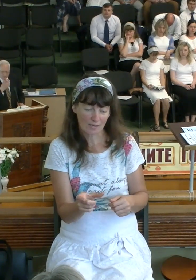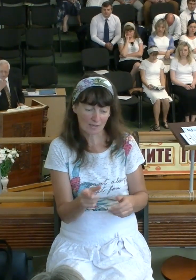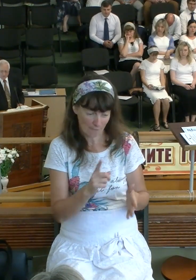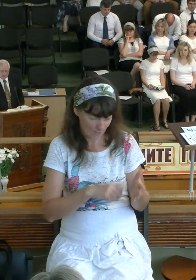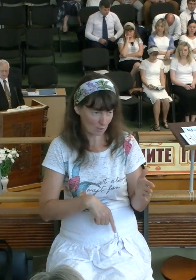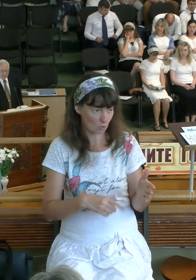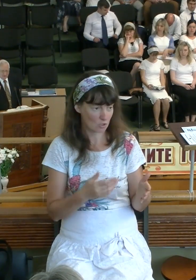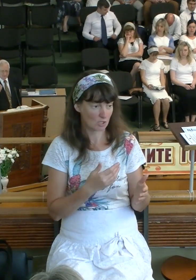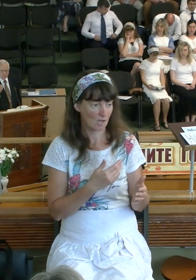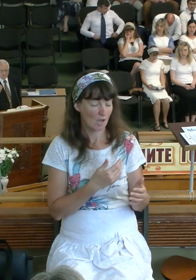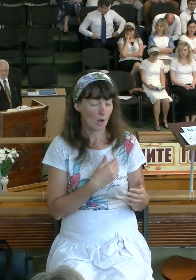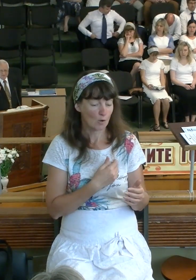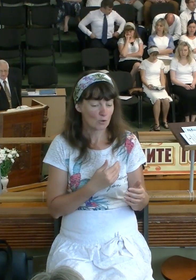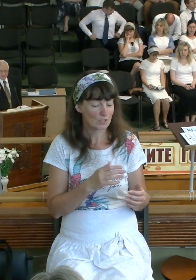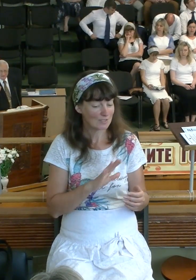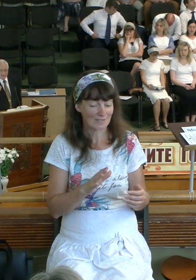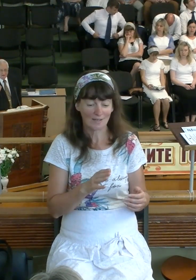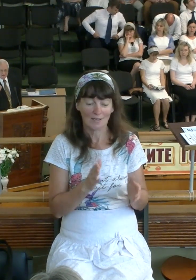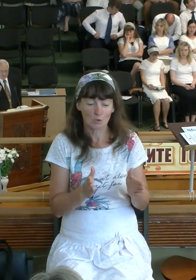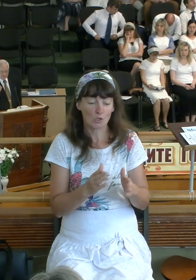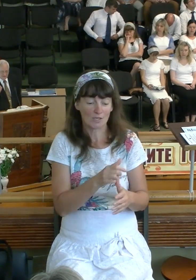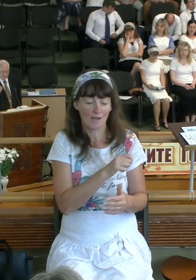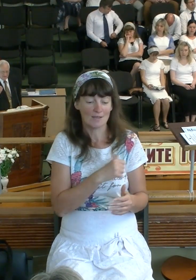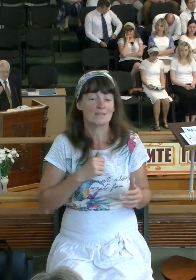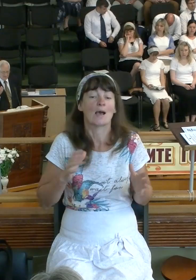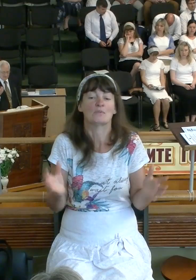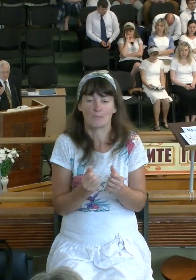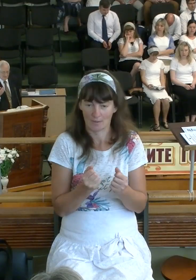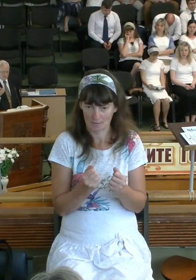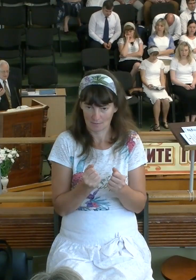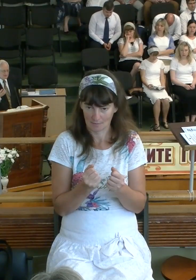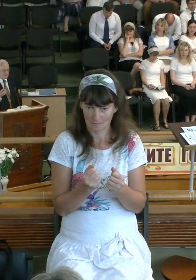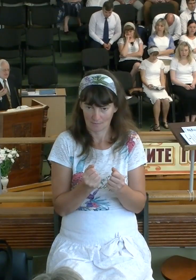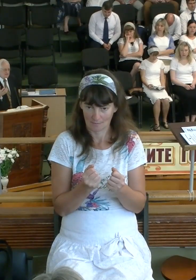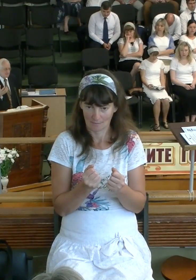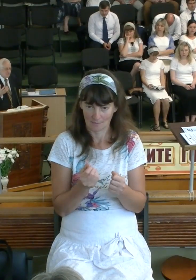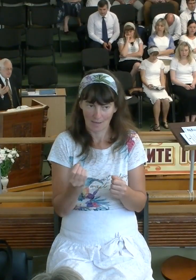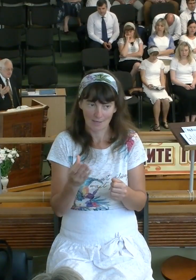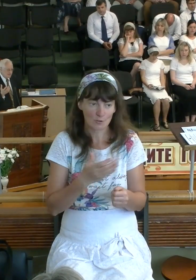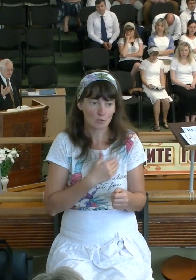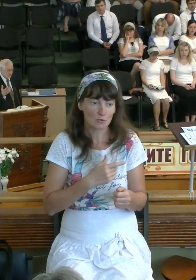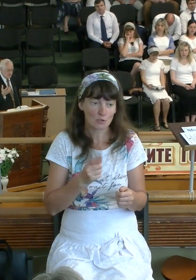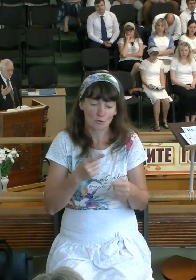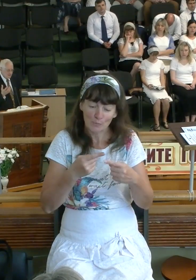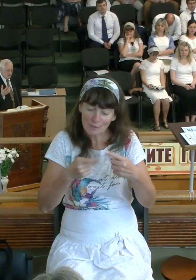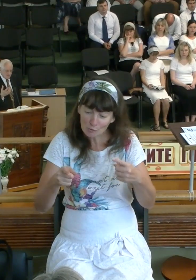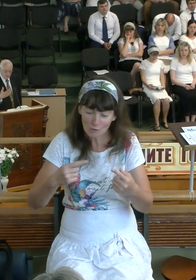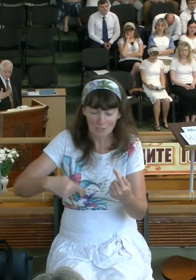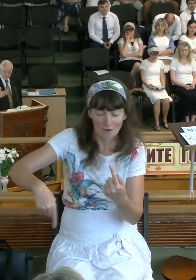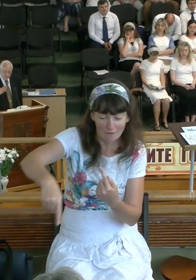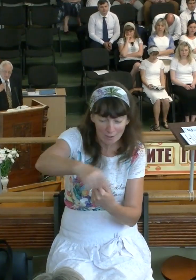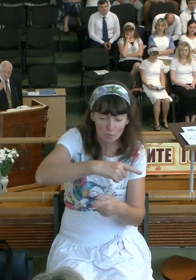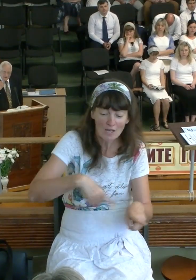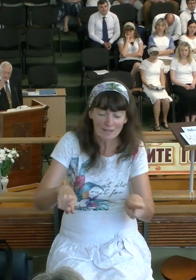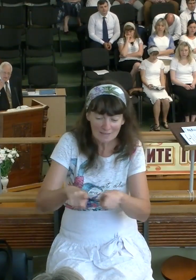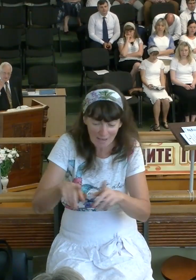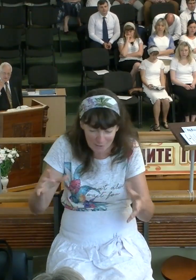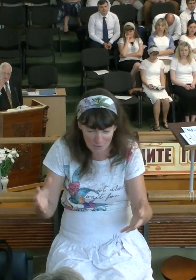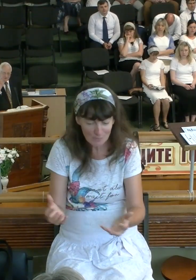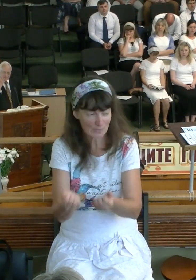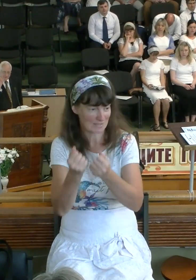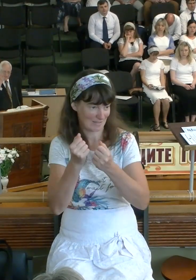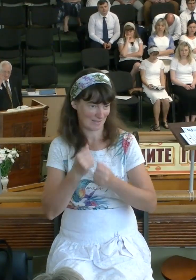не просто формально говорим «Отче наш», «Отец наш Небесный». Мы на самом